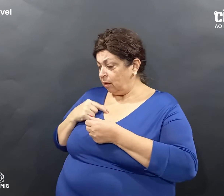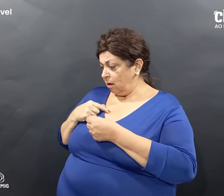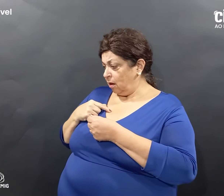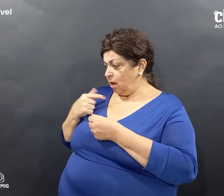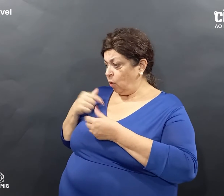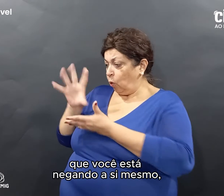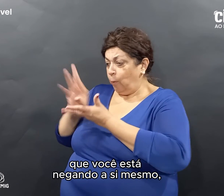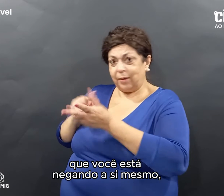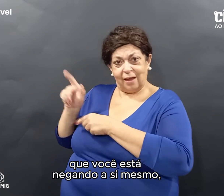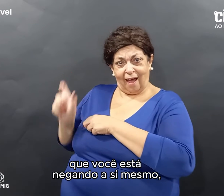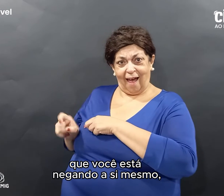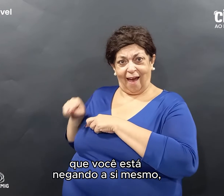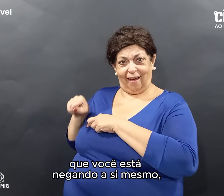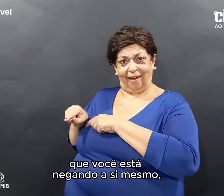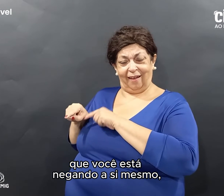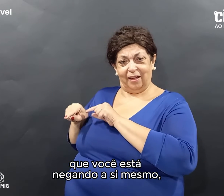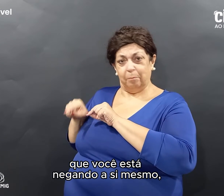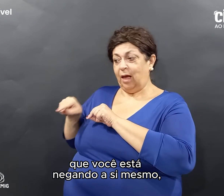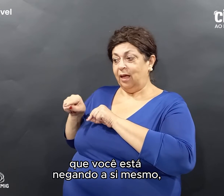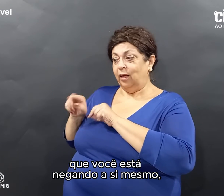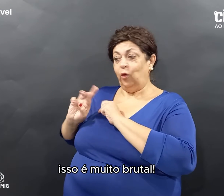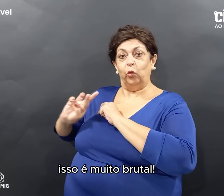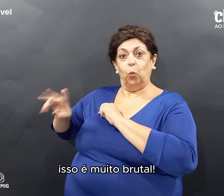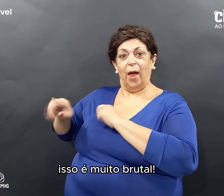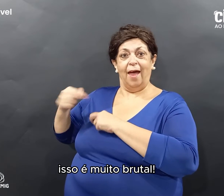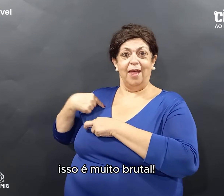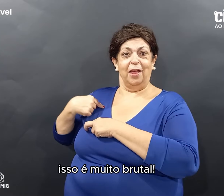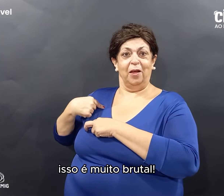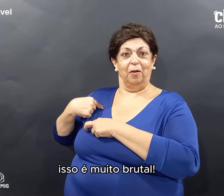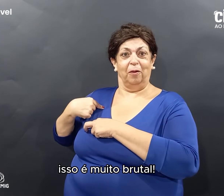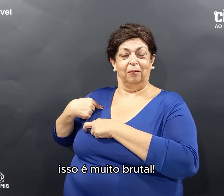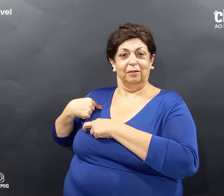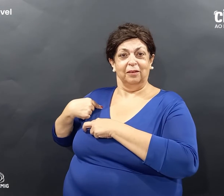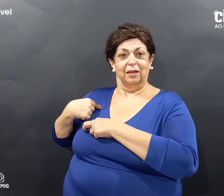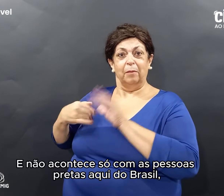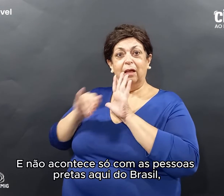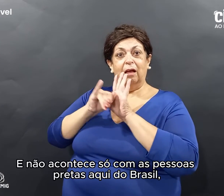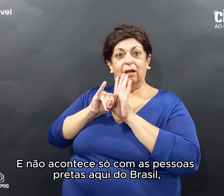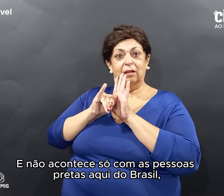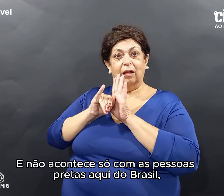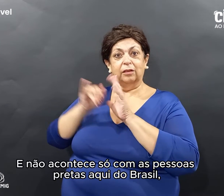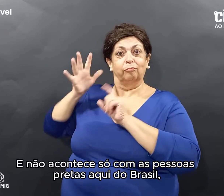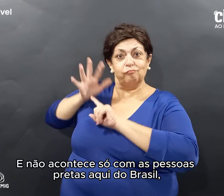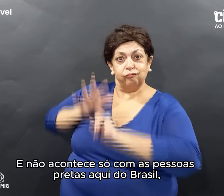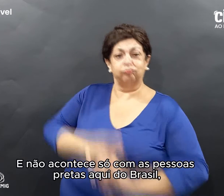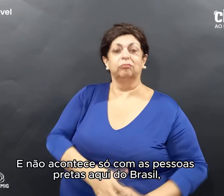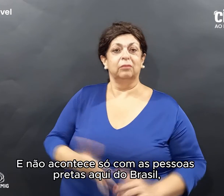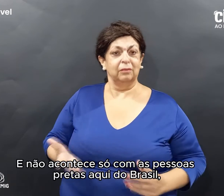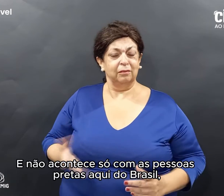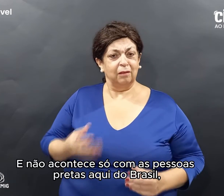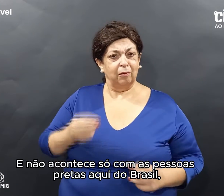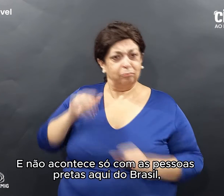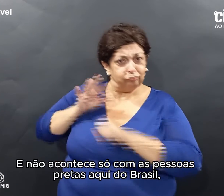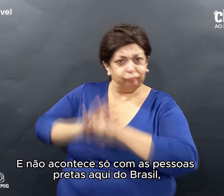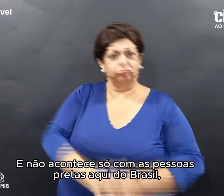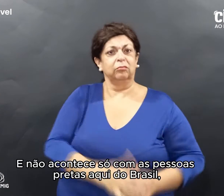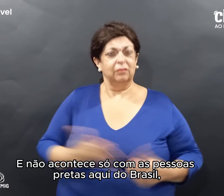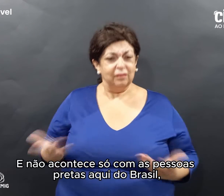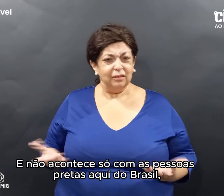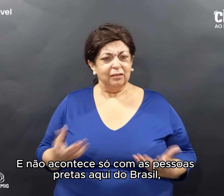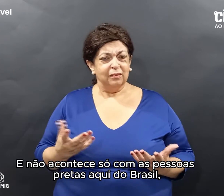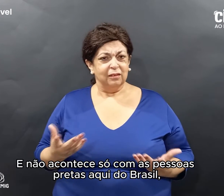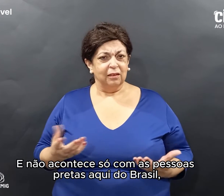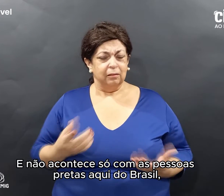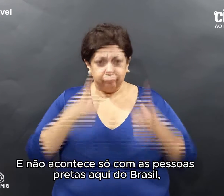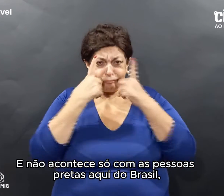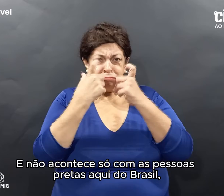você, porque você está negando a si mesmo. Isso é muito brutal. E não acontece só com as pessoas pretas, né?